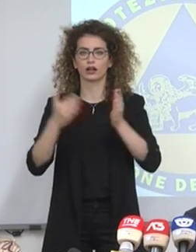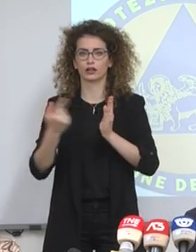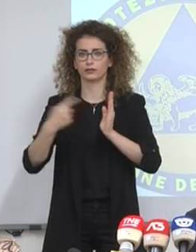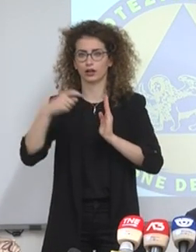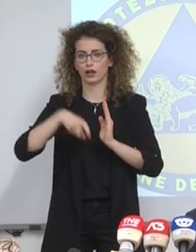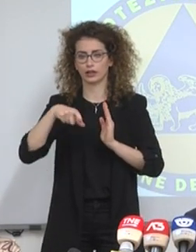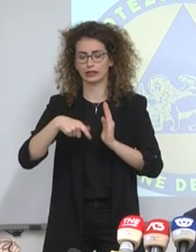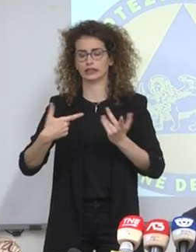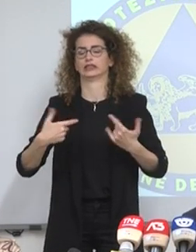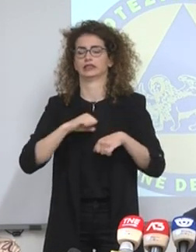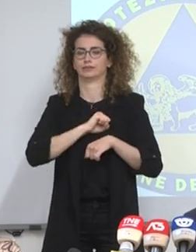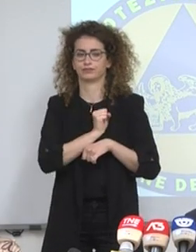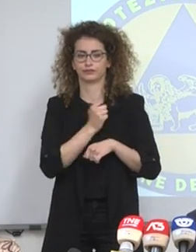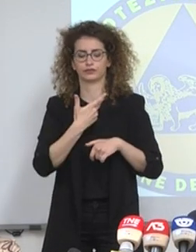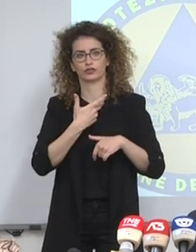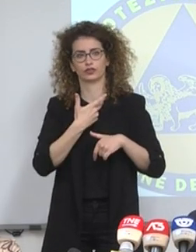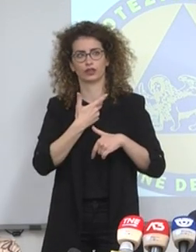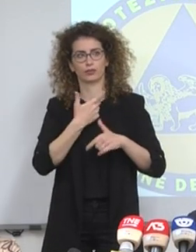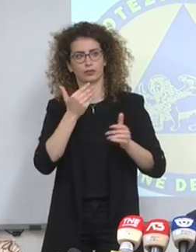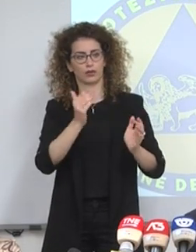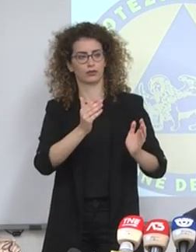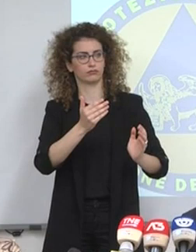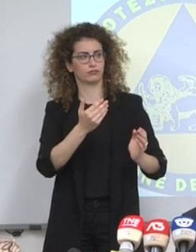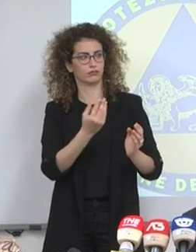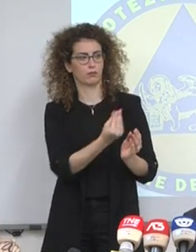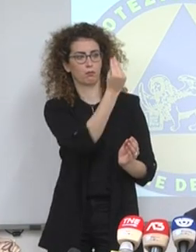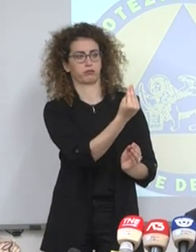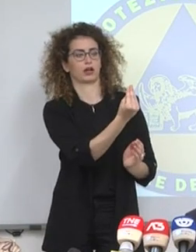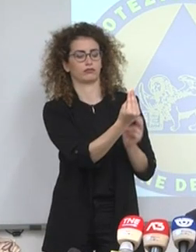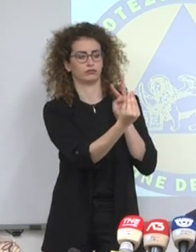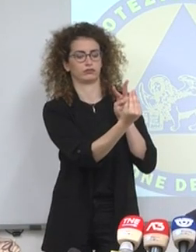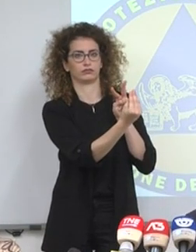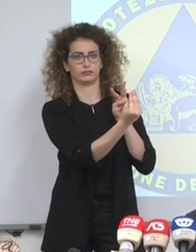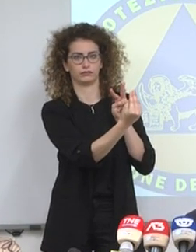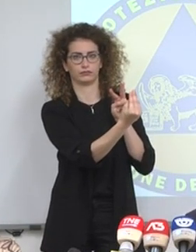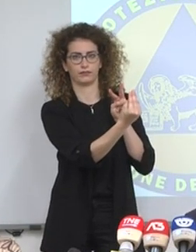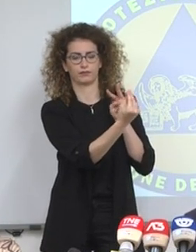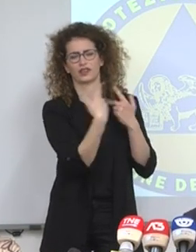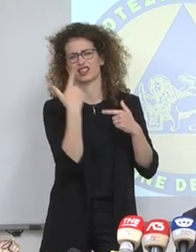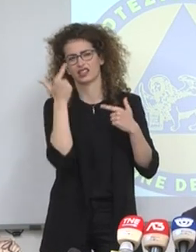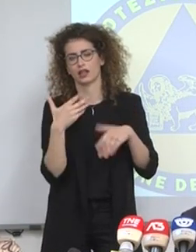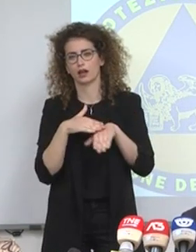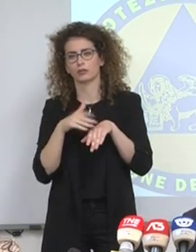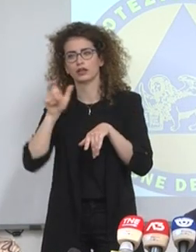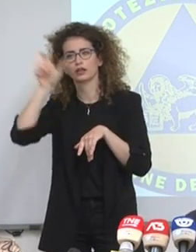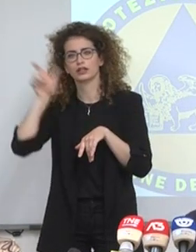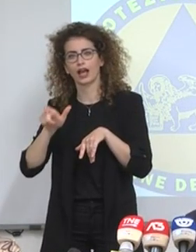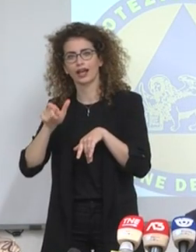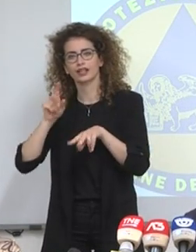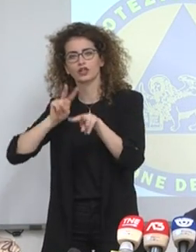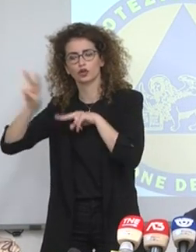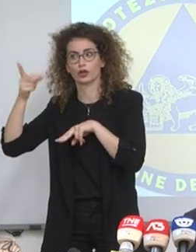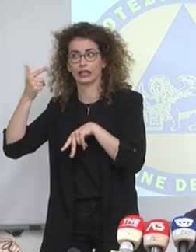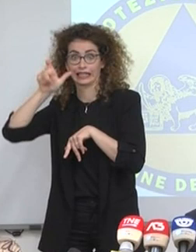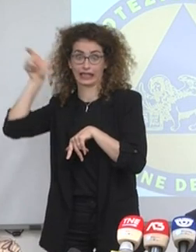diventato purtroppo un totem ideologico è diventato come accade spesso nei dibattiti nazionali soprattutto in questo